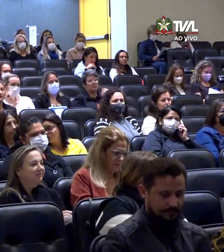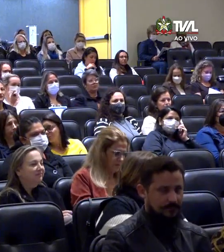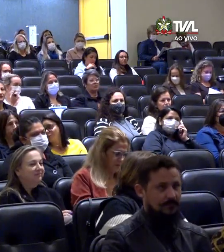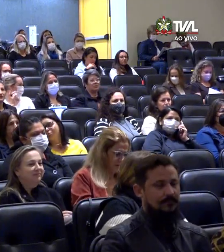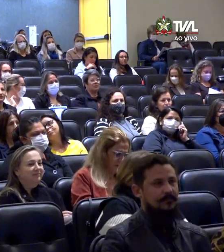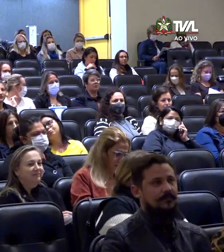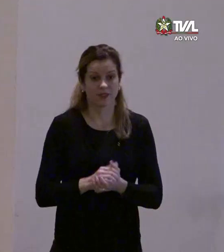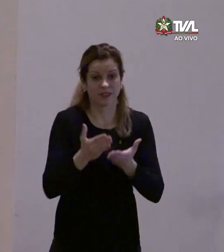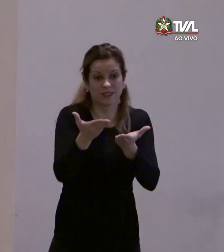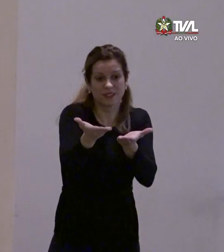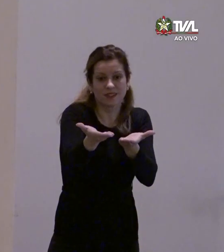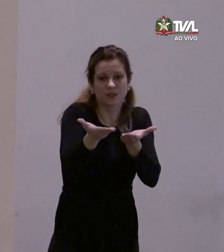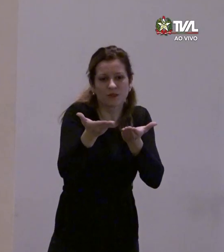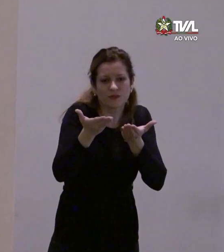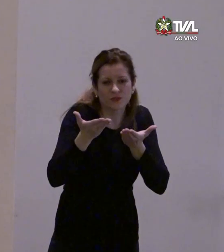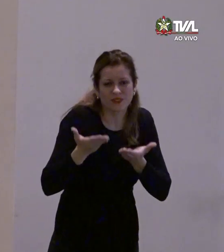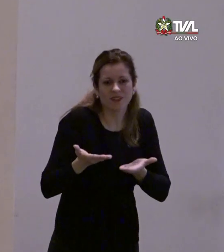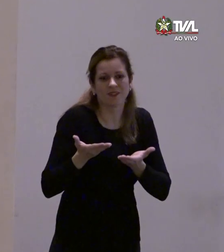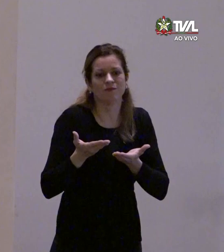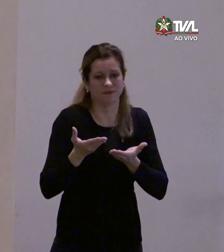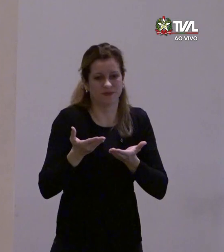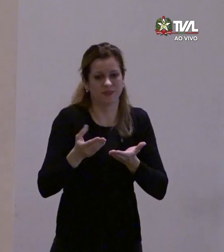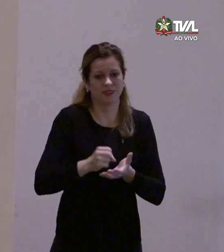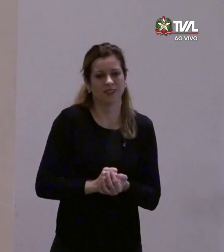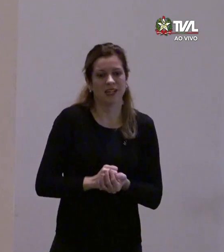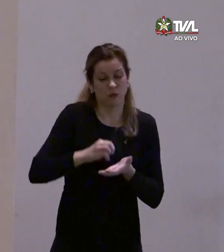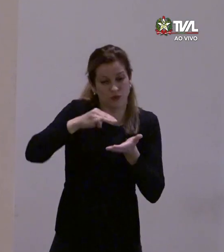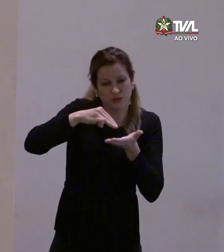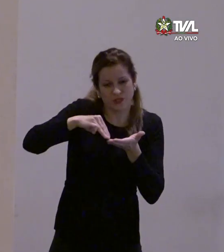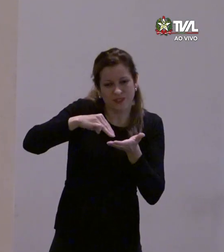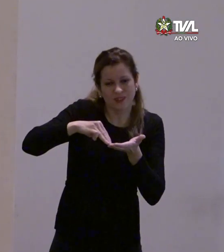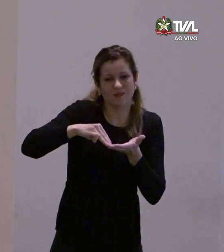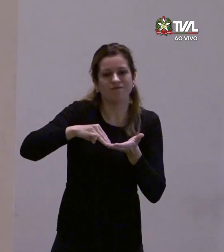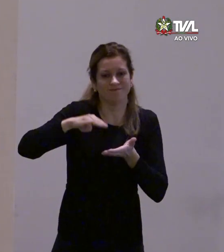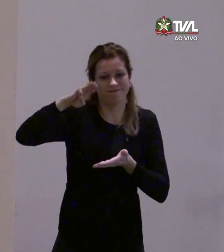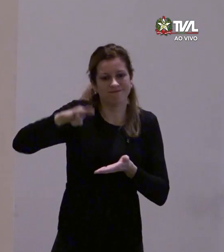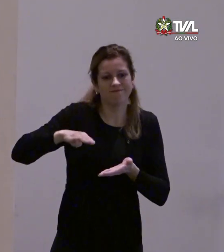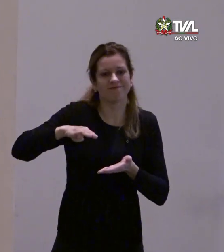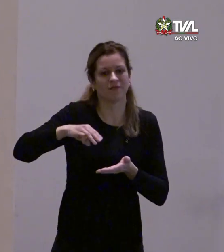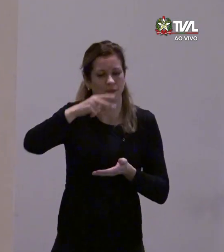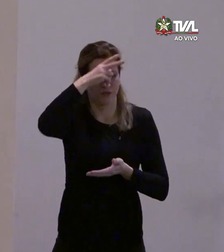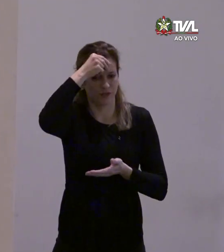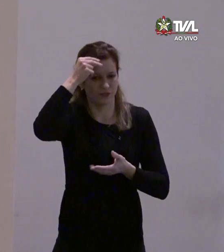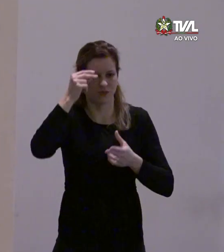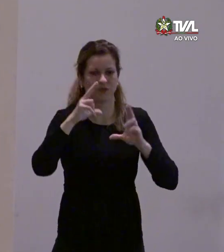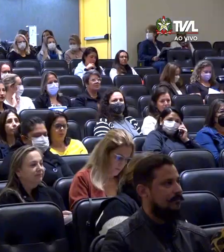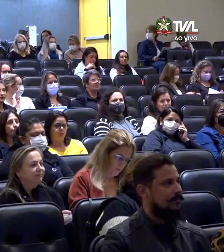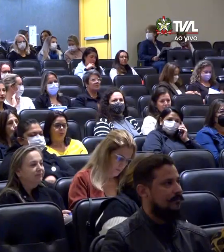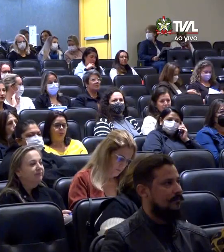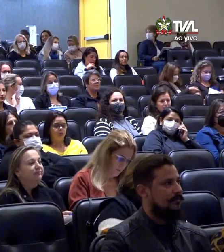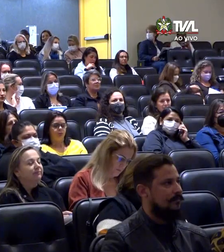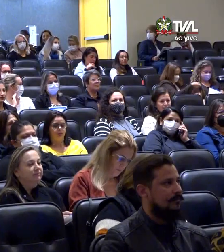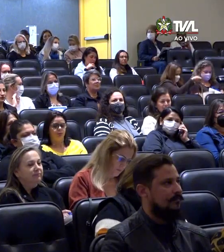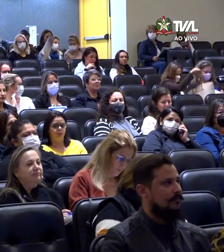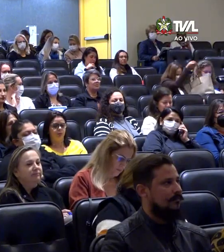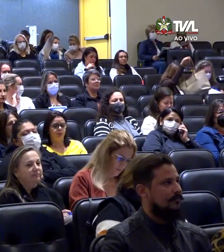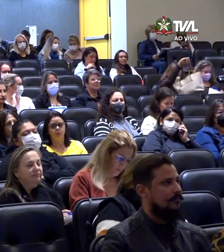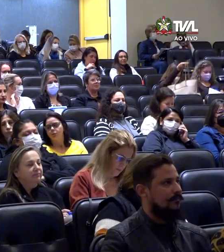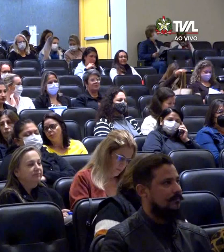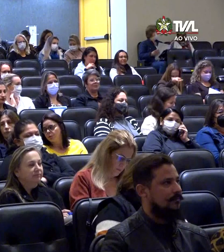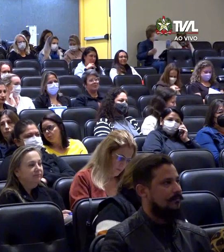o convidamos para fazer uso da palavra o secretário municipal de Educação de Florianópolis no Maurício Fernandes Pereira a